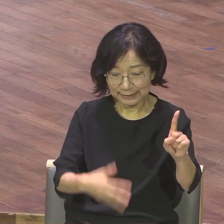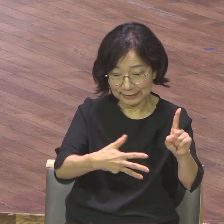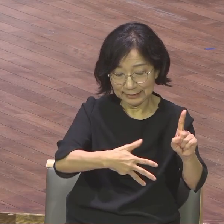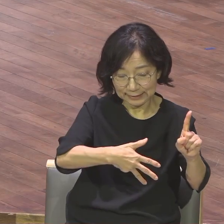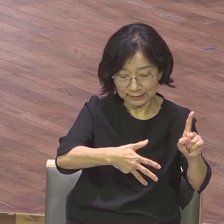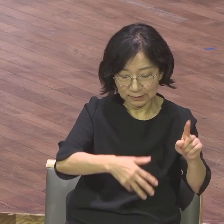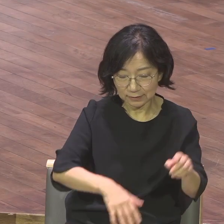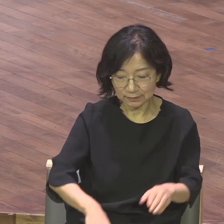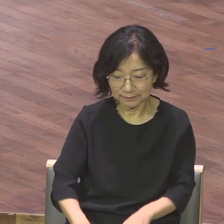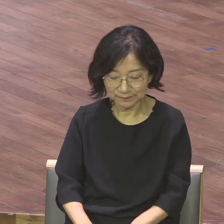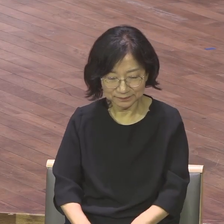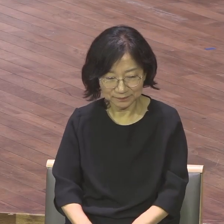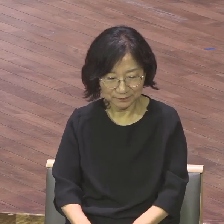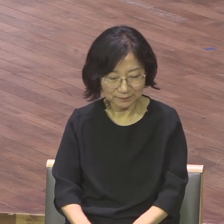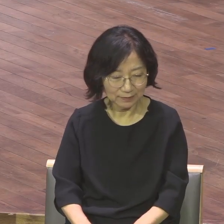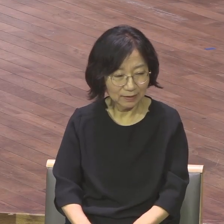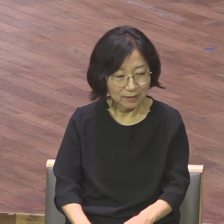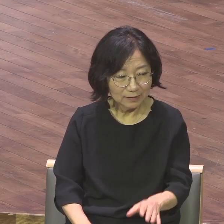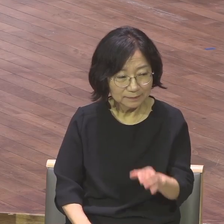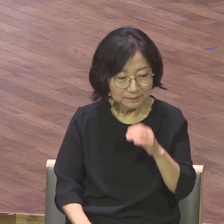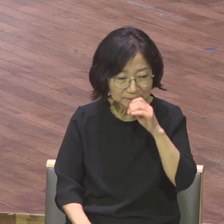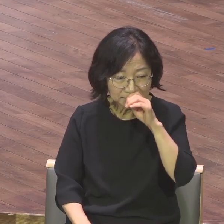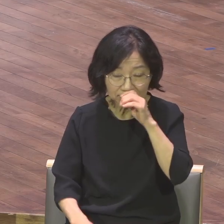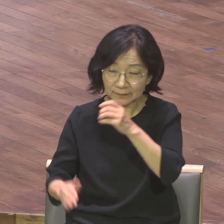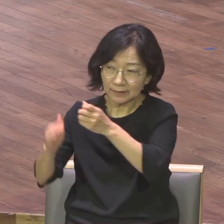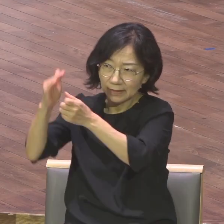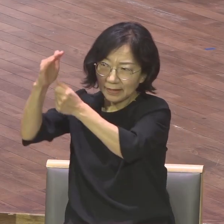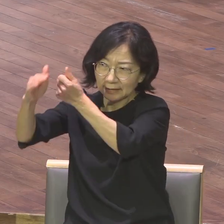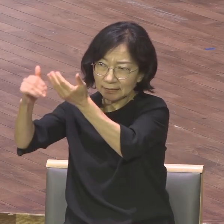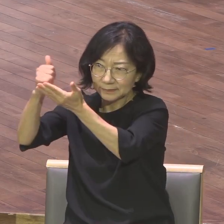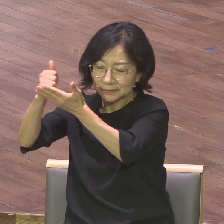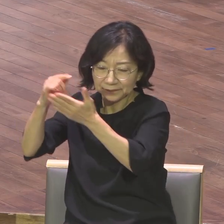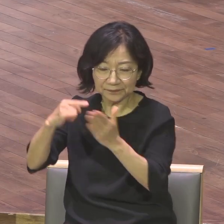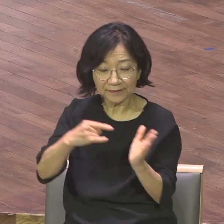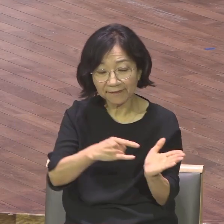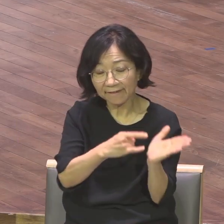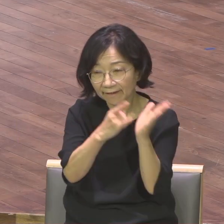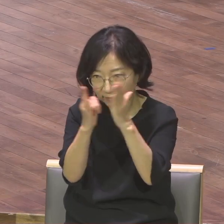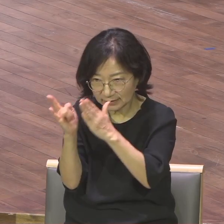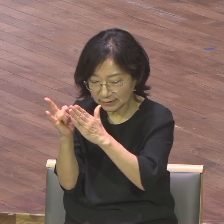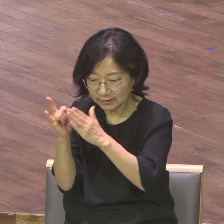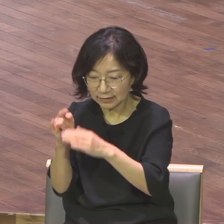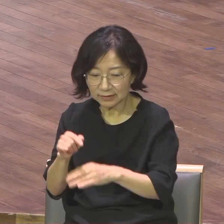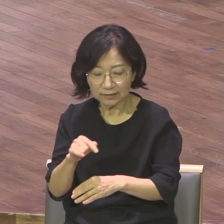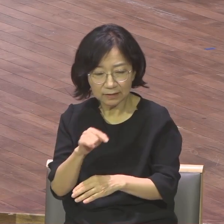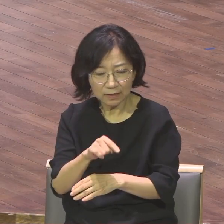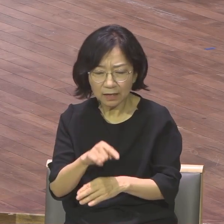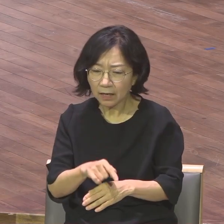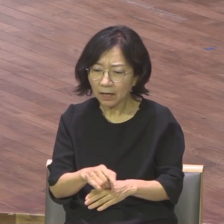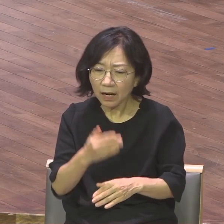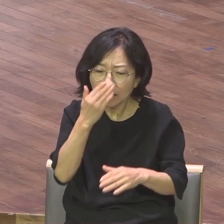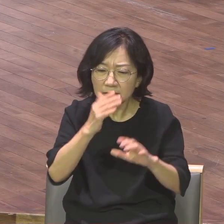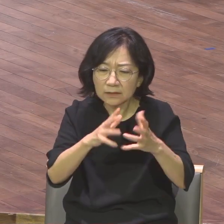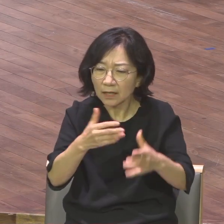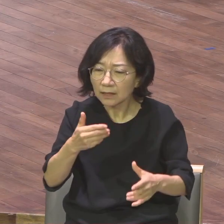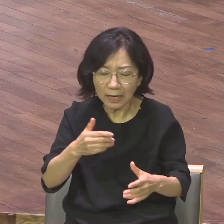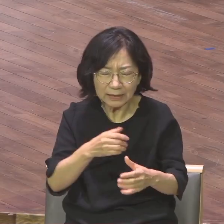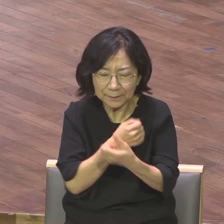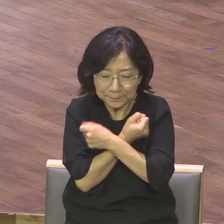백성들을 의미하지요. 11절에 보면 하나님께서 직접 에스겔에게 이 뼈들은 이스라엘의 본족